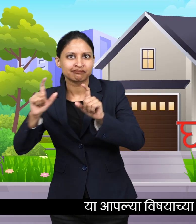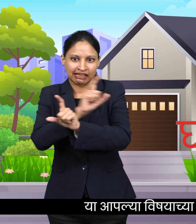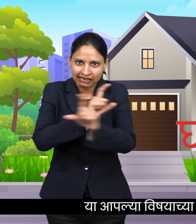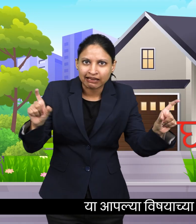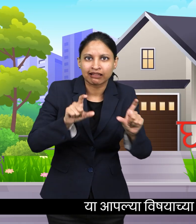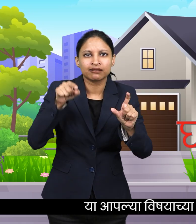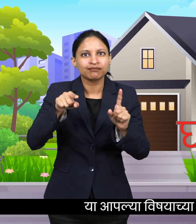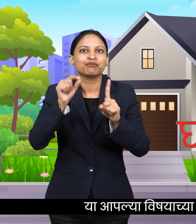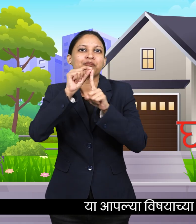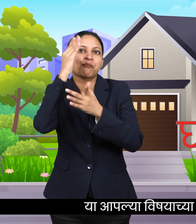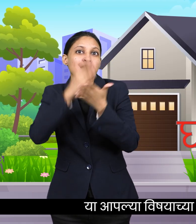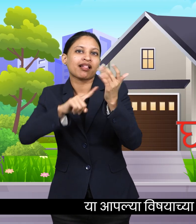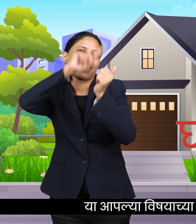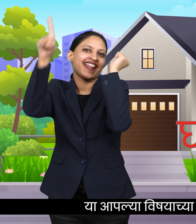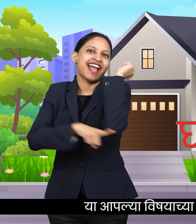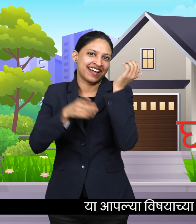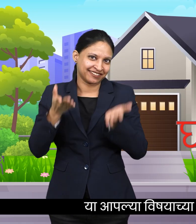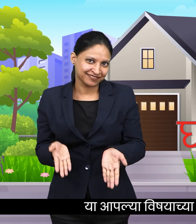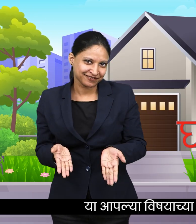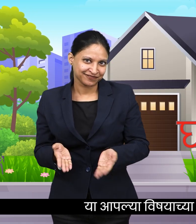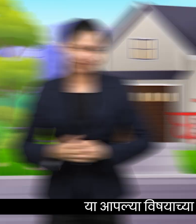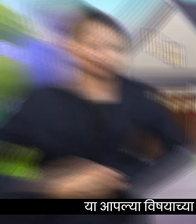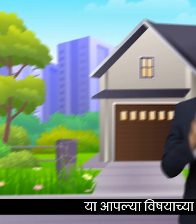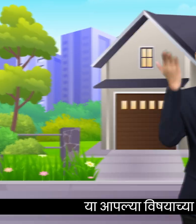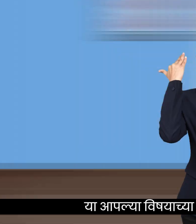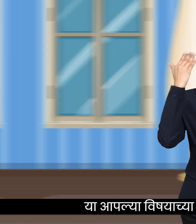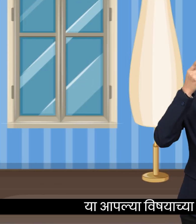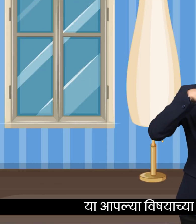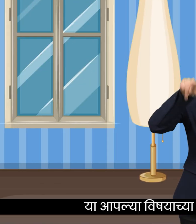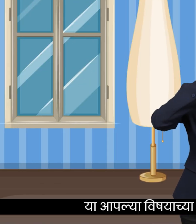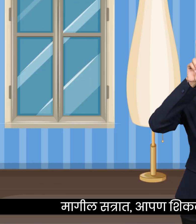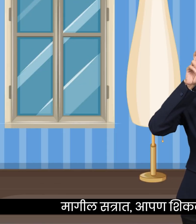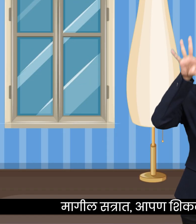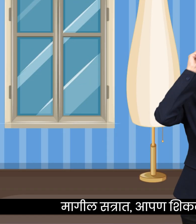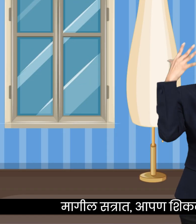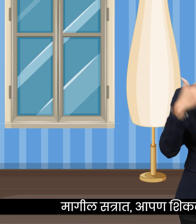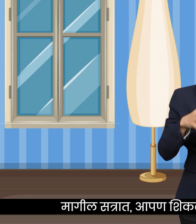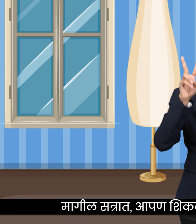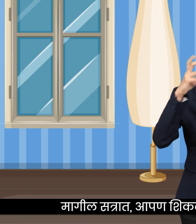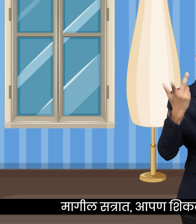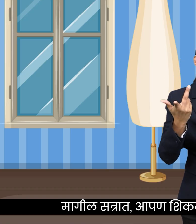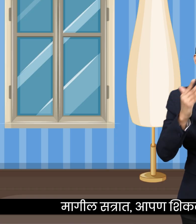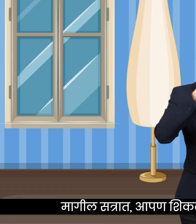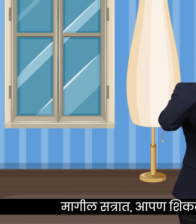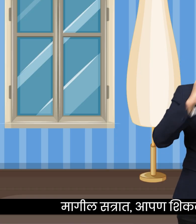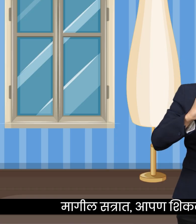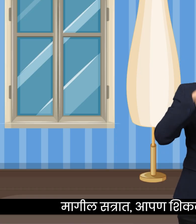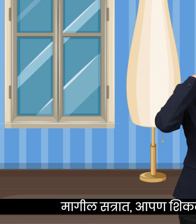आपल्या विषयाच्या अंतिम भागात तुमचे स्वागत आहे. मागील सत्रात आपण शिकलो की